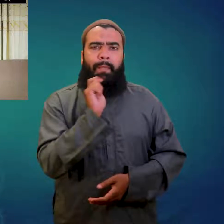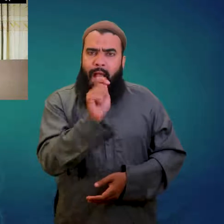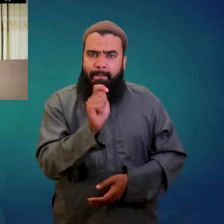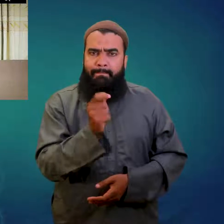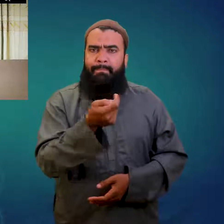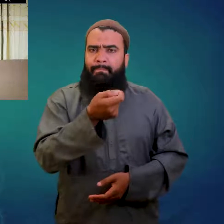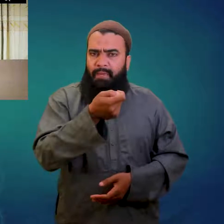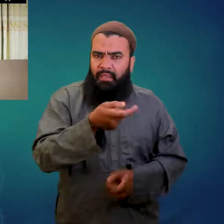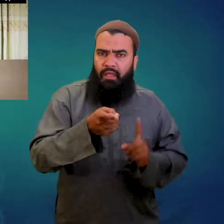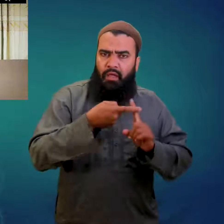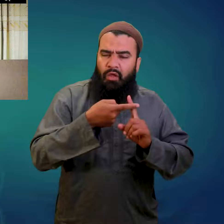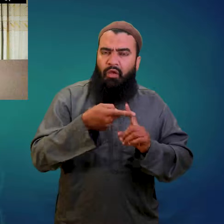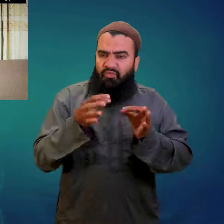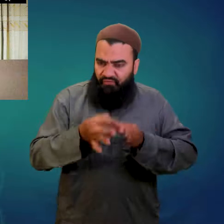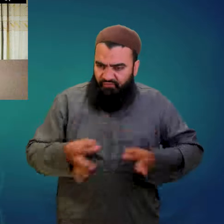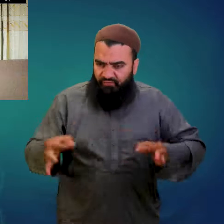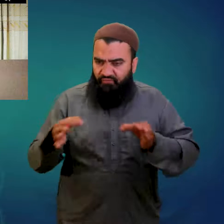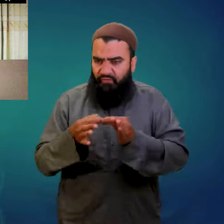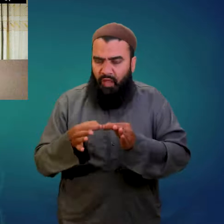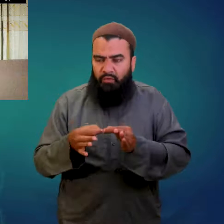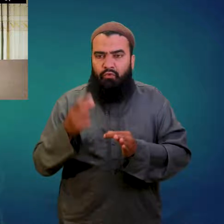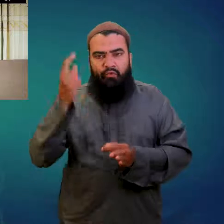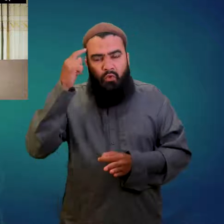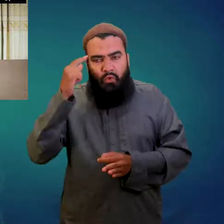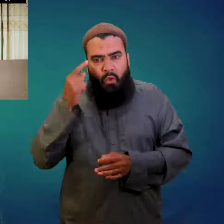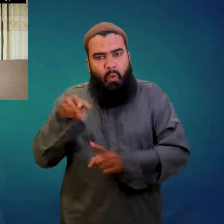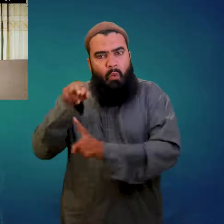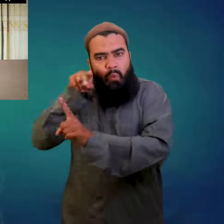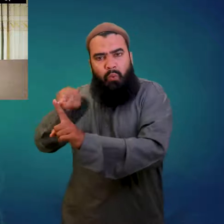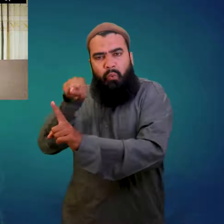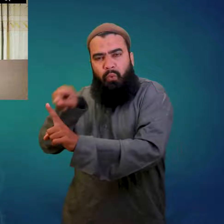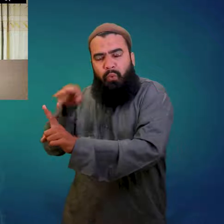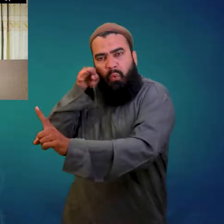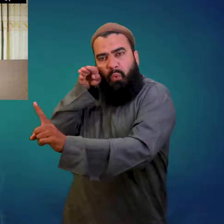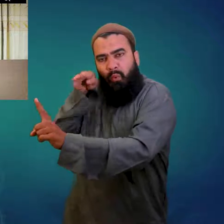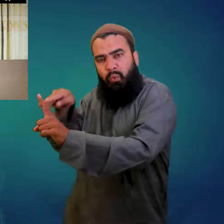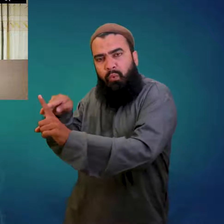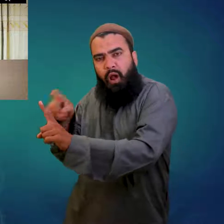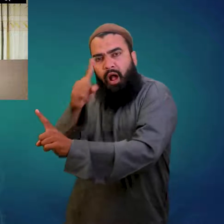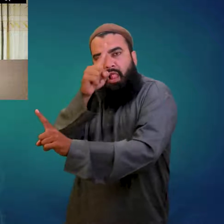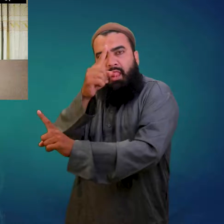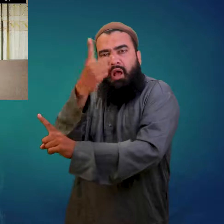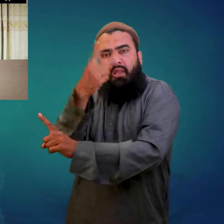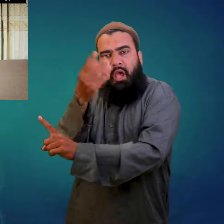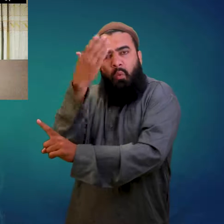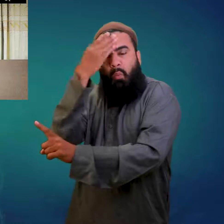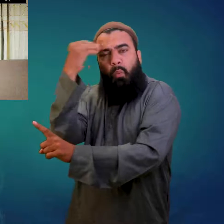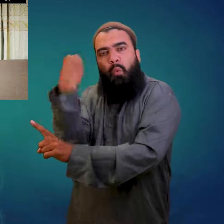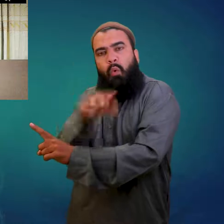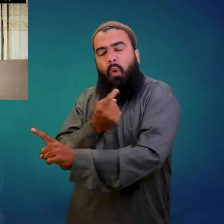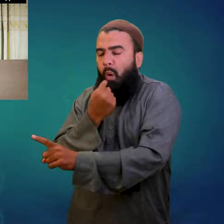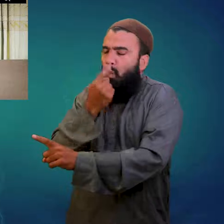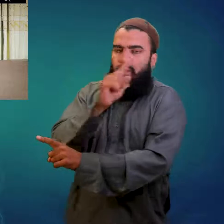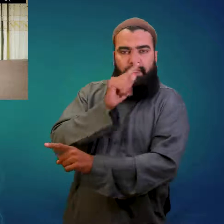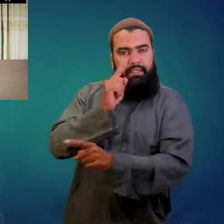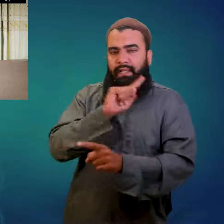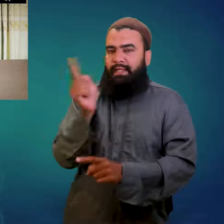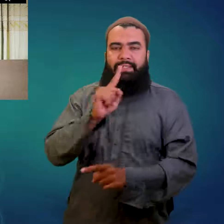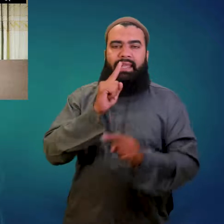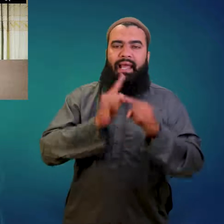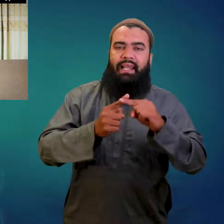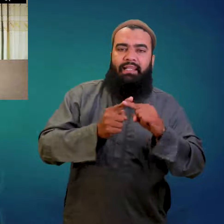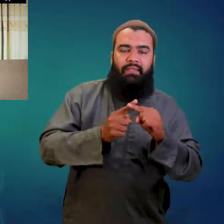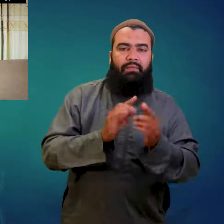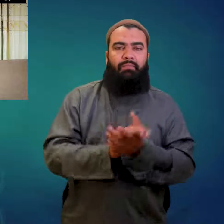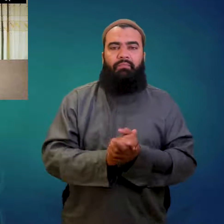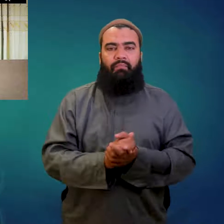تمہارا مال اور تمہاری اولاد تمہیں اللہ کے ذکر سے غافل نہ کر دے، ہلاکت میں نہ ڈال دے،